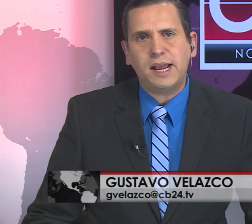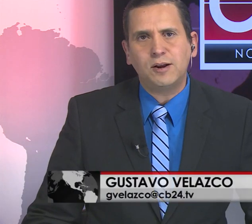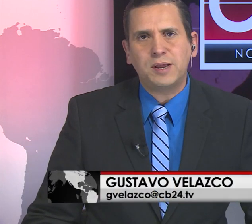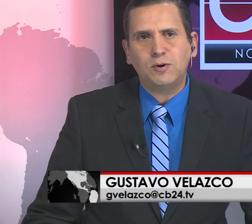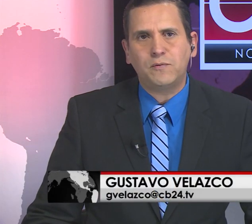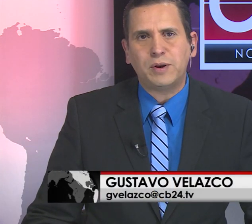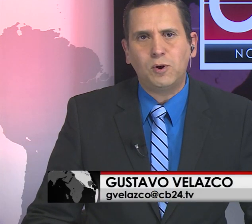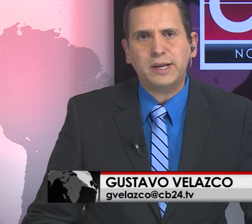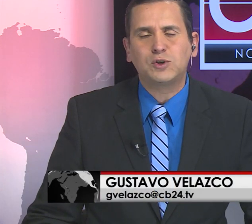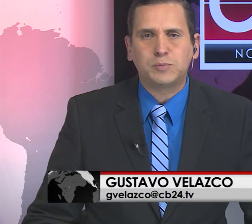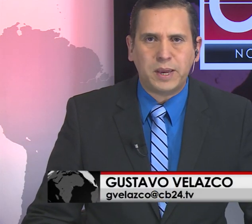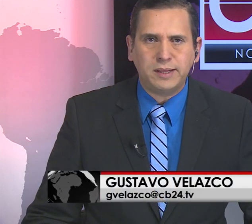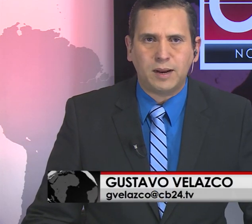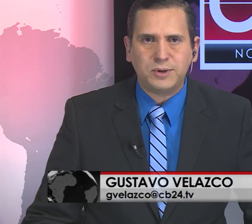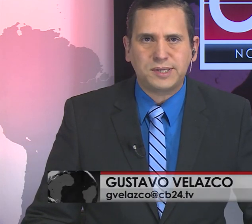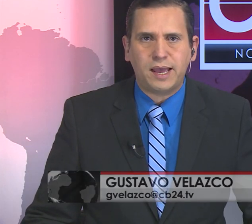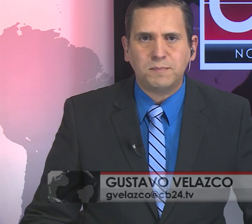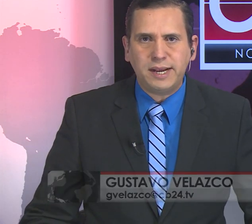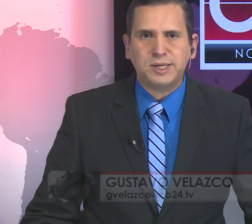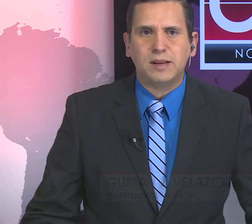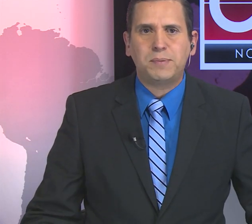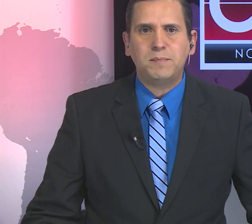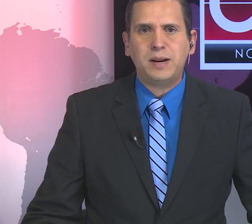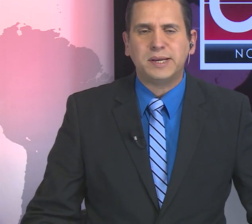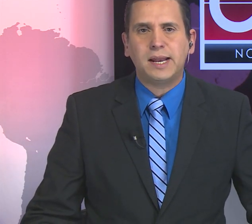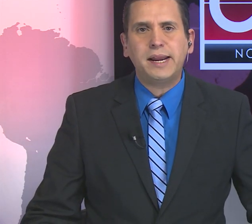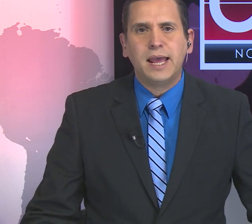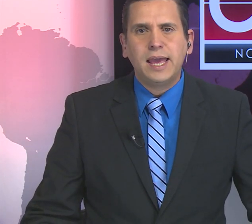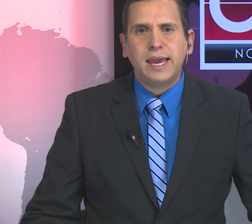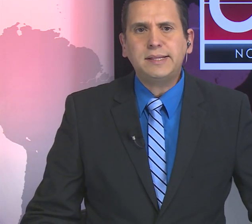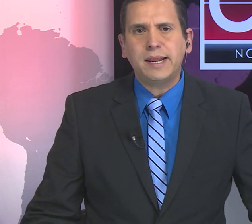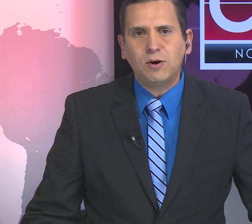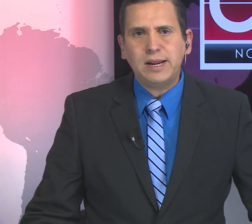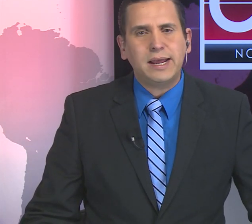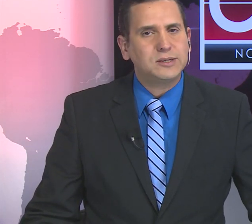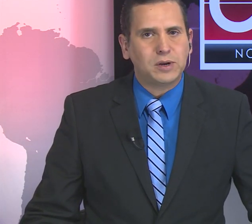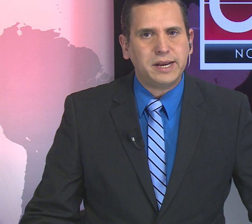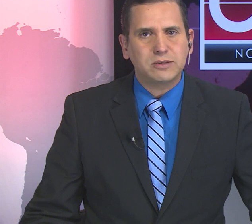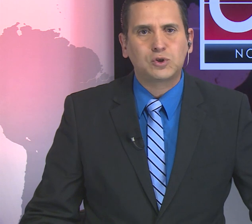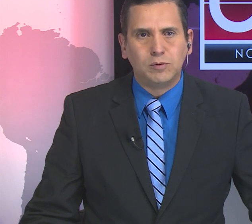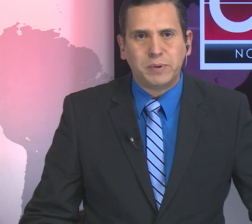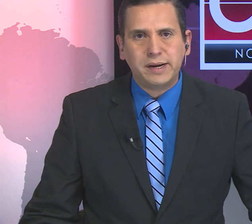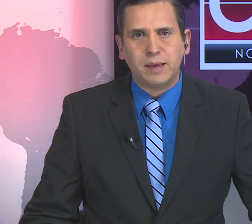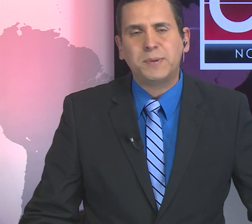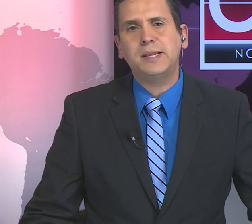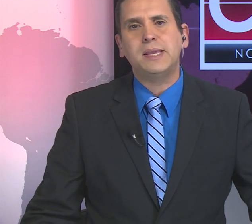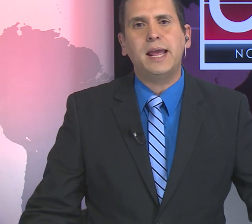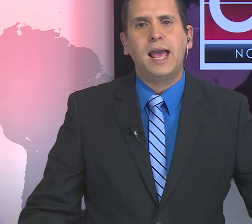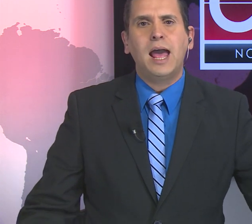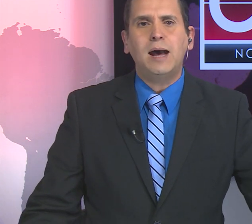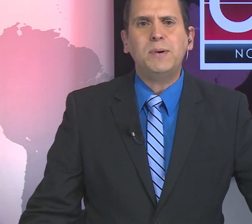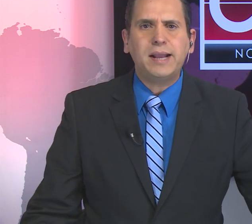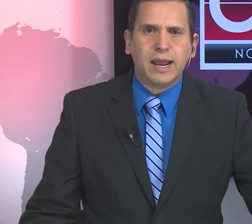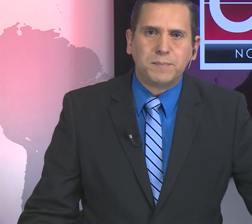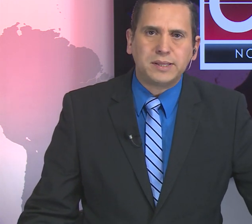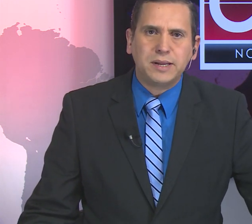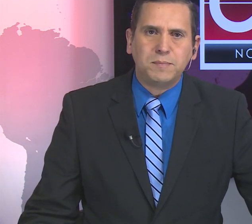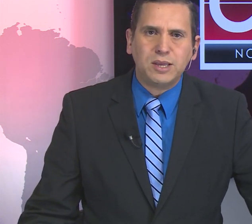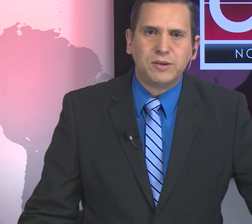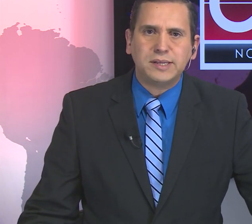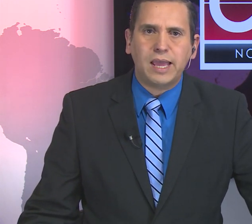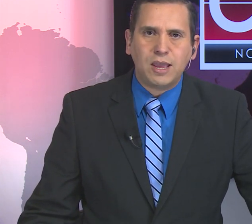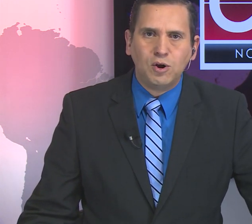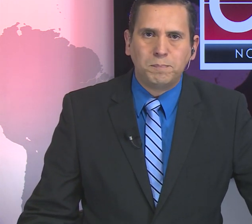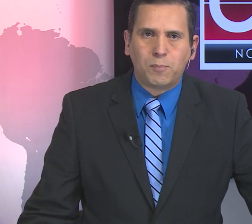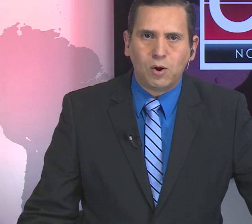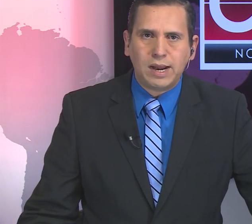En Costa Rica, el gobierno confirmó que suspende la puesta en marcha del plan para mezclar etanol en la gasolina super que pretendían aplicar a partir de